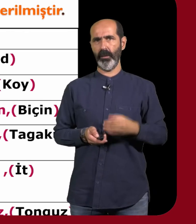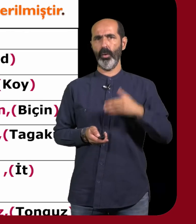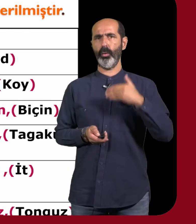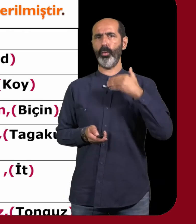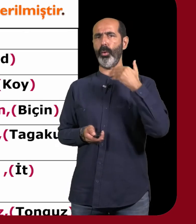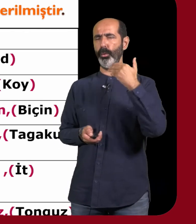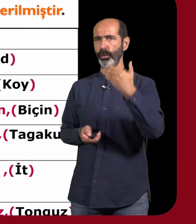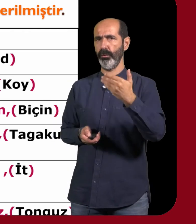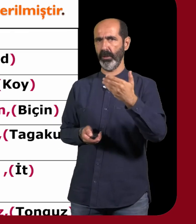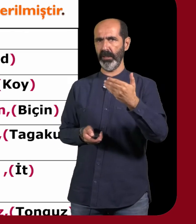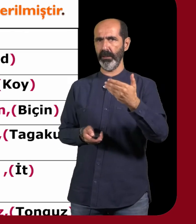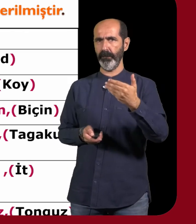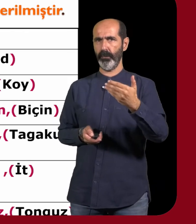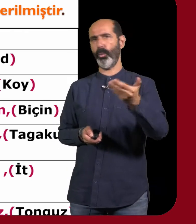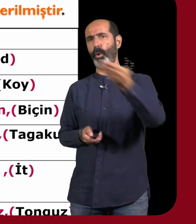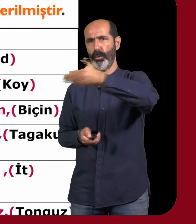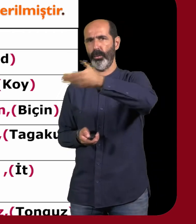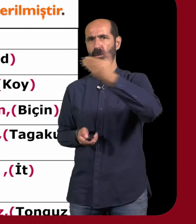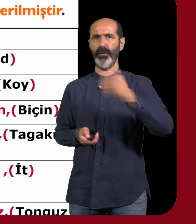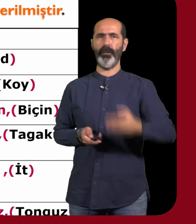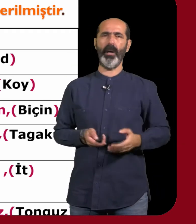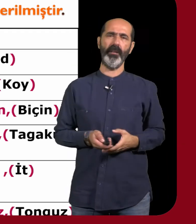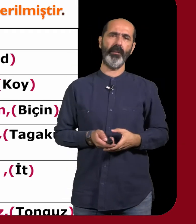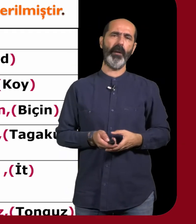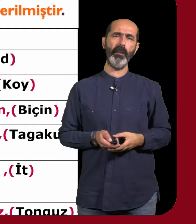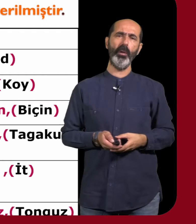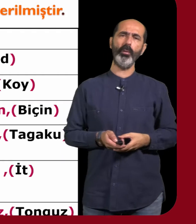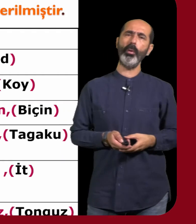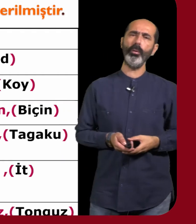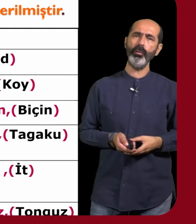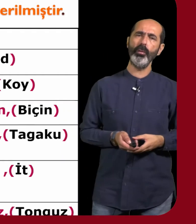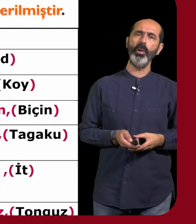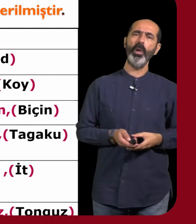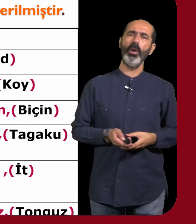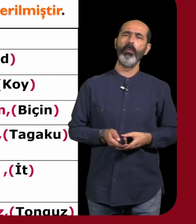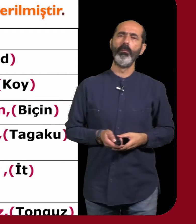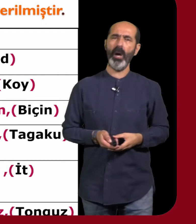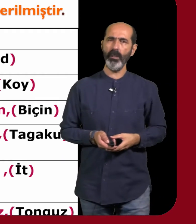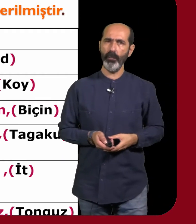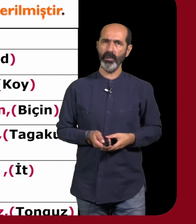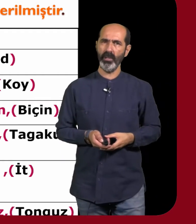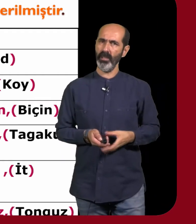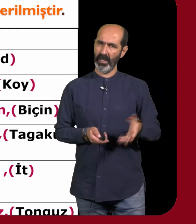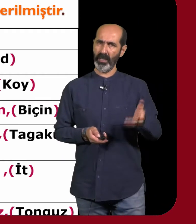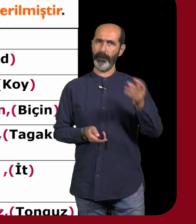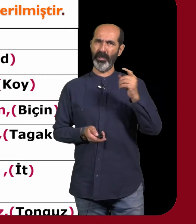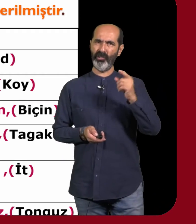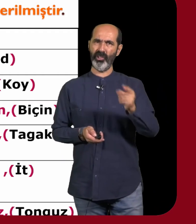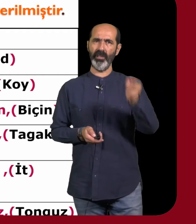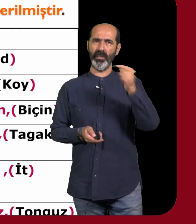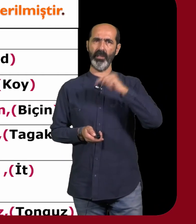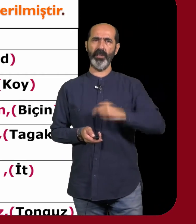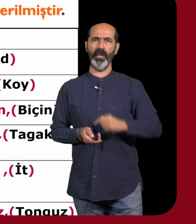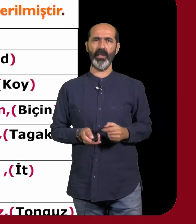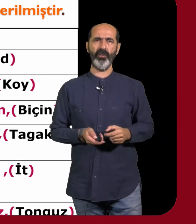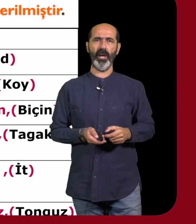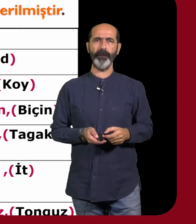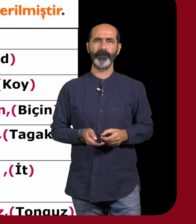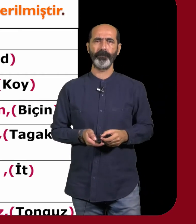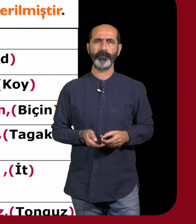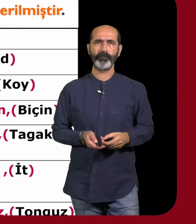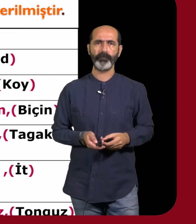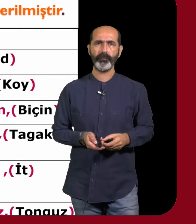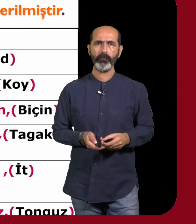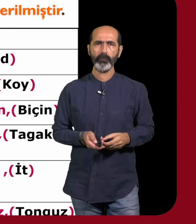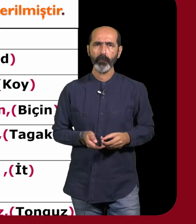8 koyun yılı koy ifadesi var dokuz yılı yani biçin yılı diye